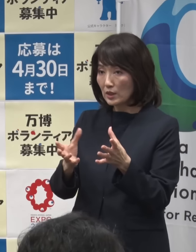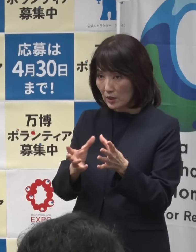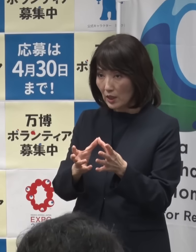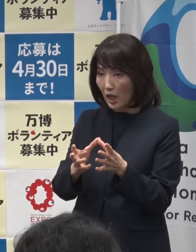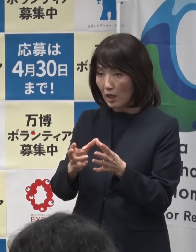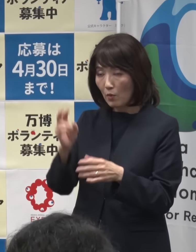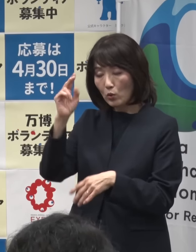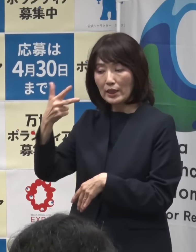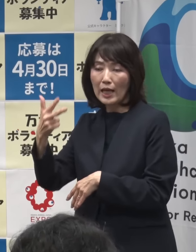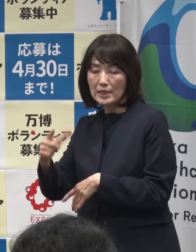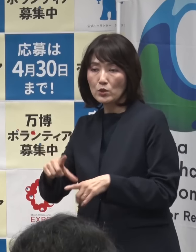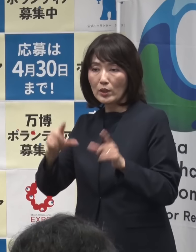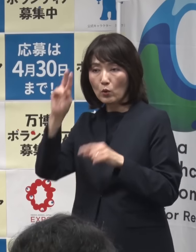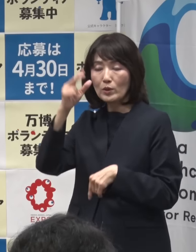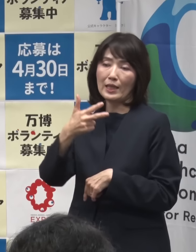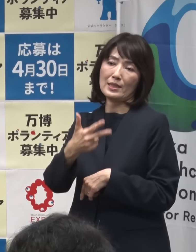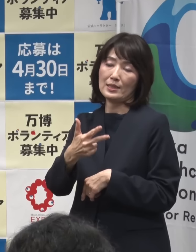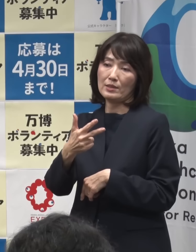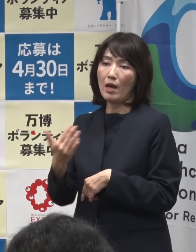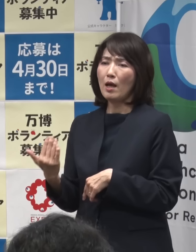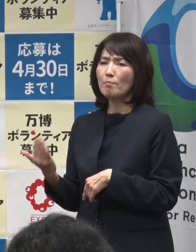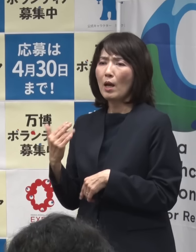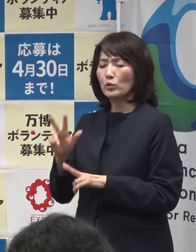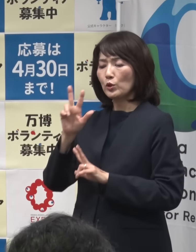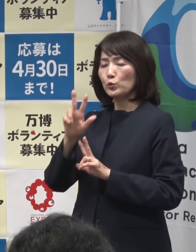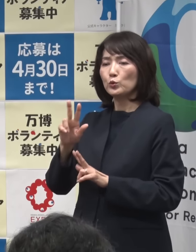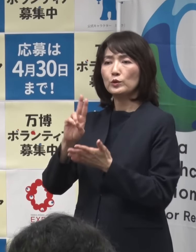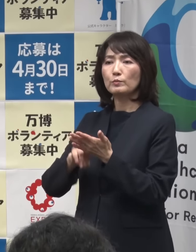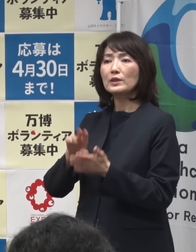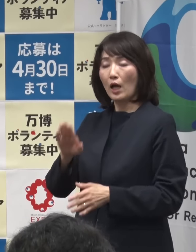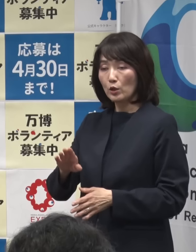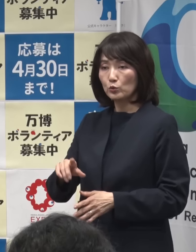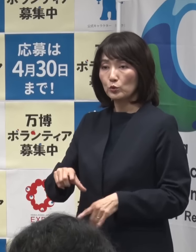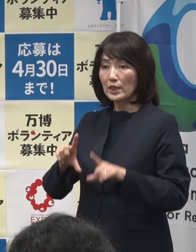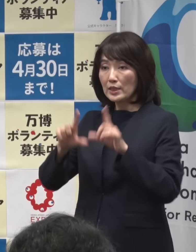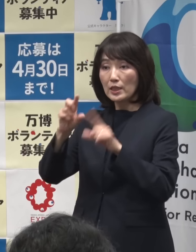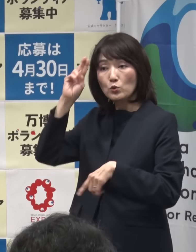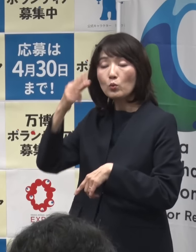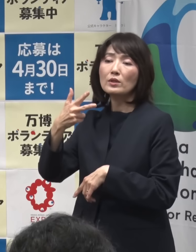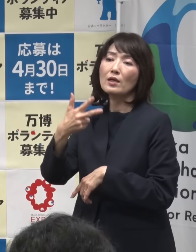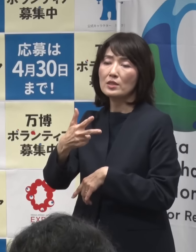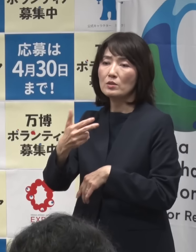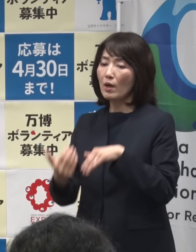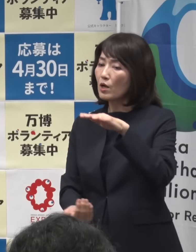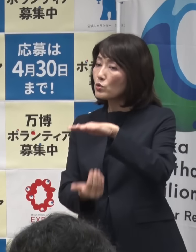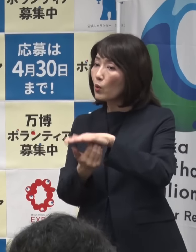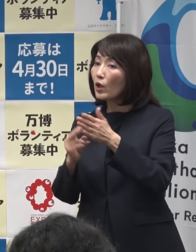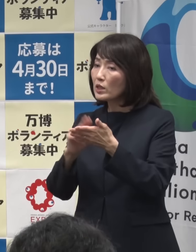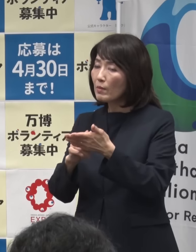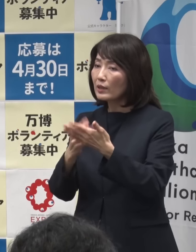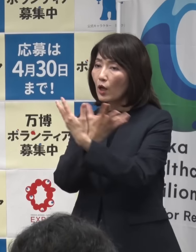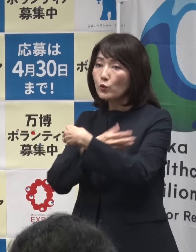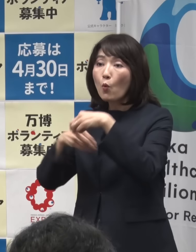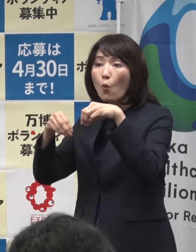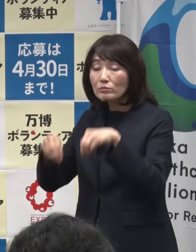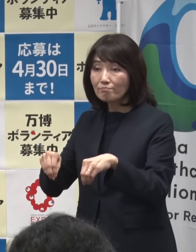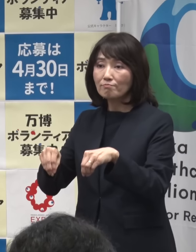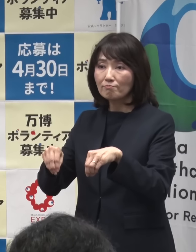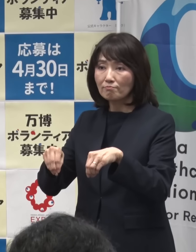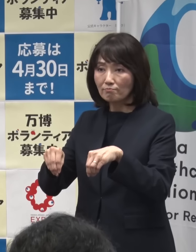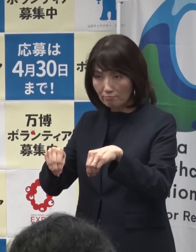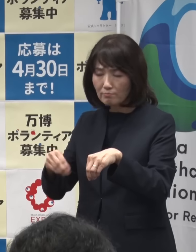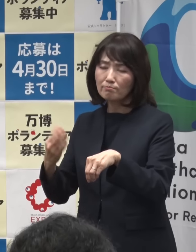と東大阪市ですけれども、これは事前にルールが定めていまして、で東大阪市については、上限を定めた協定をもうすでに締